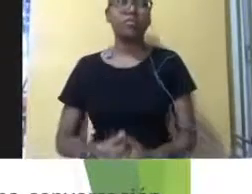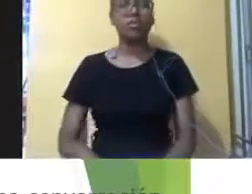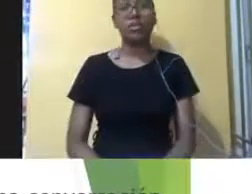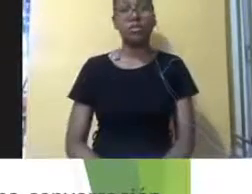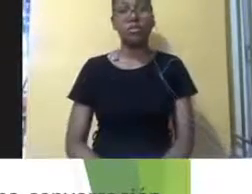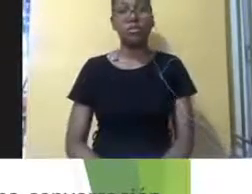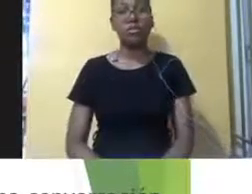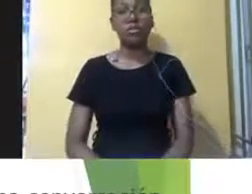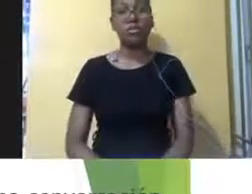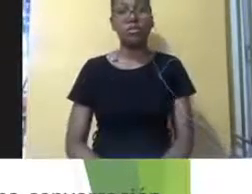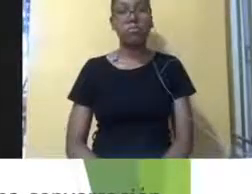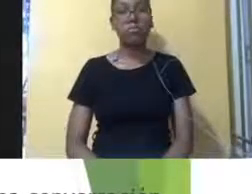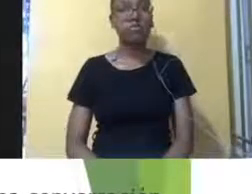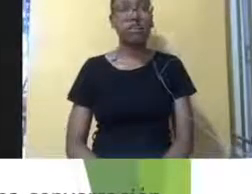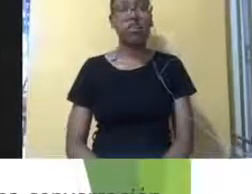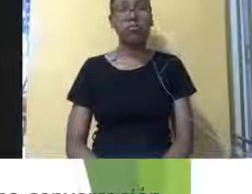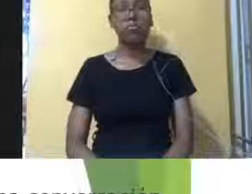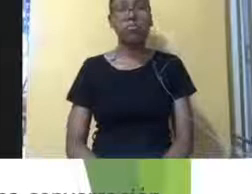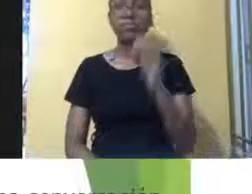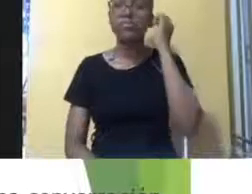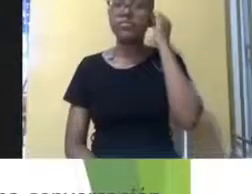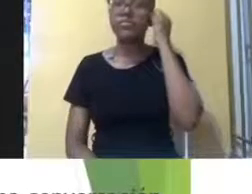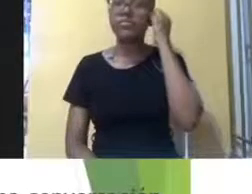Vamos a la próxima.